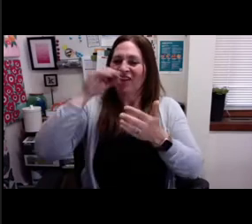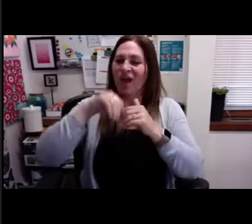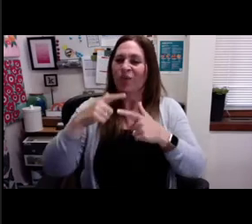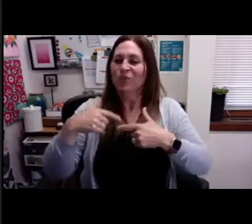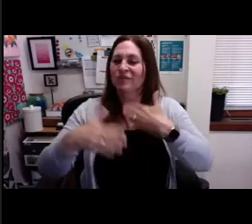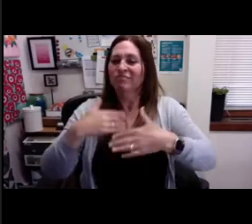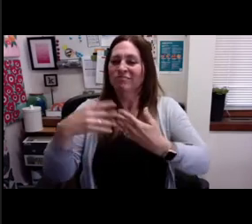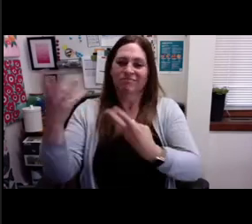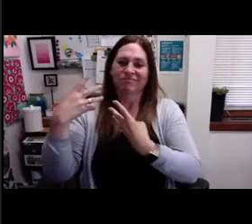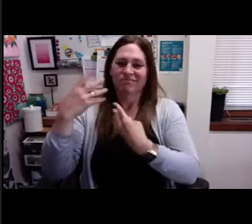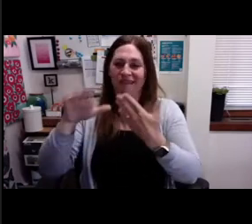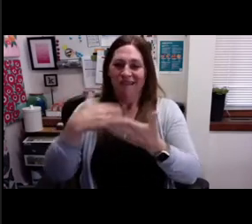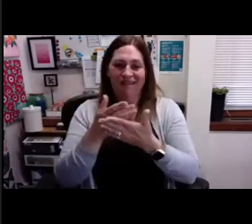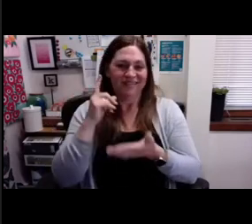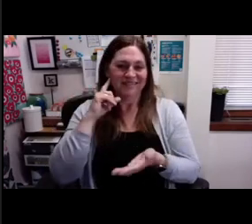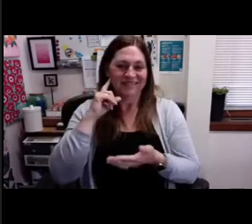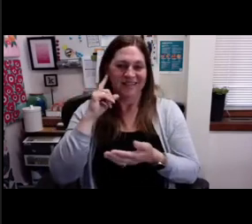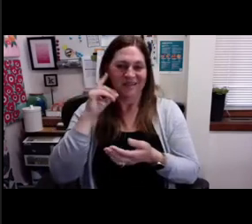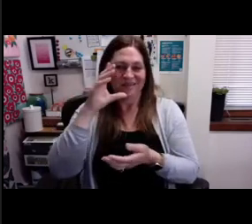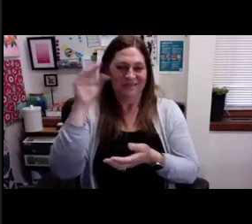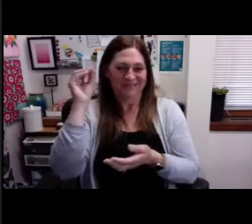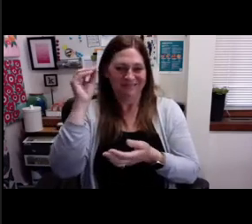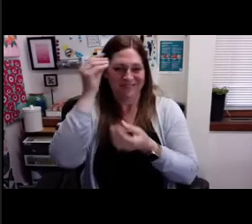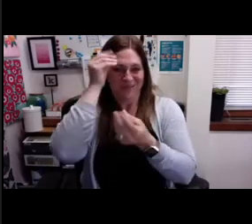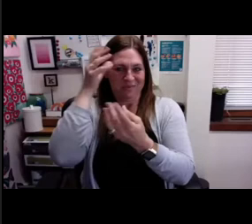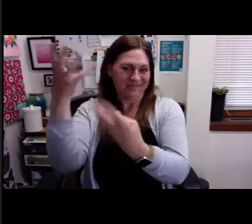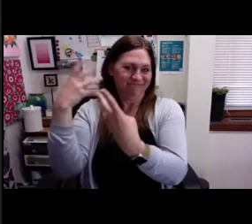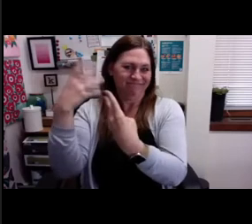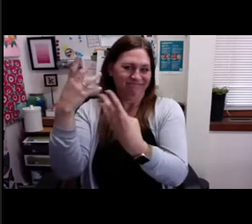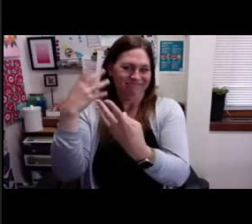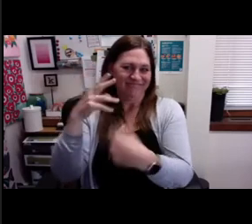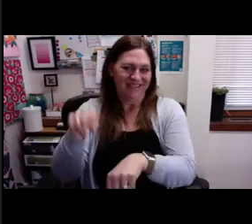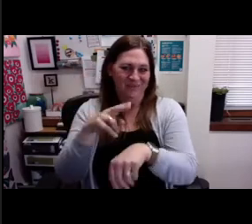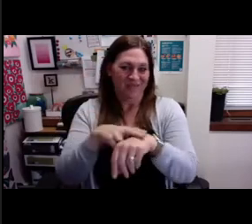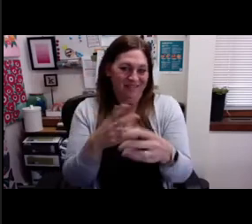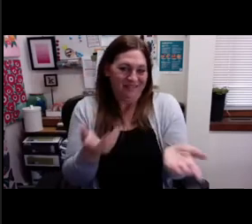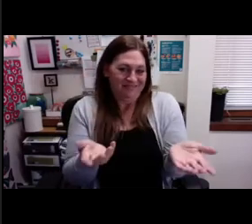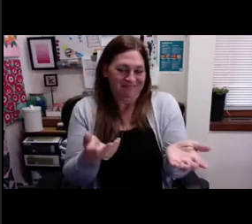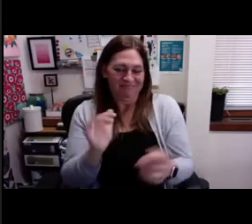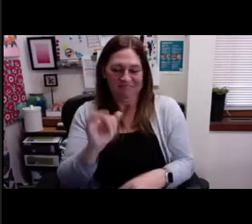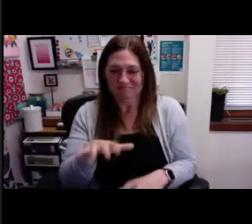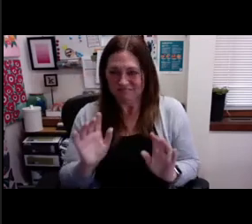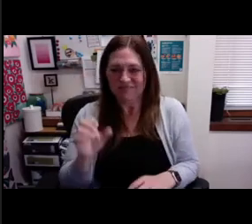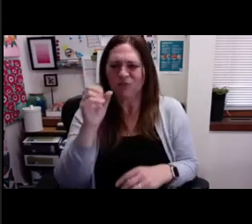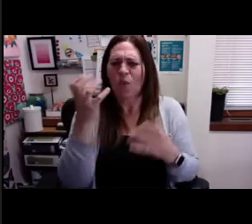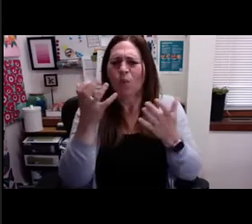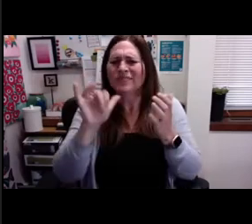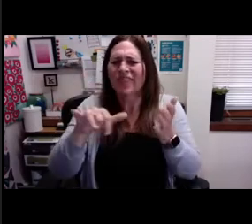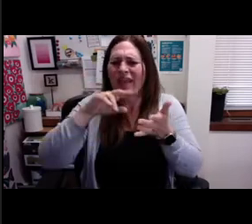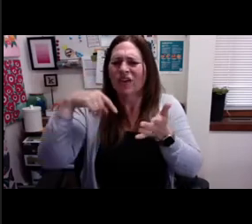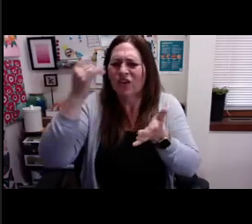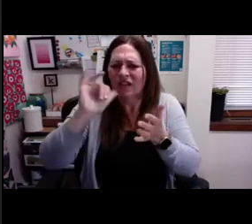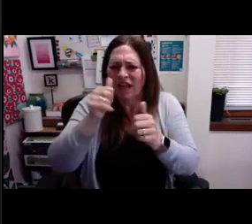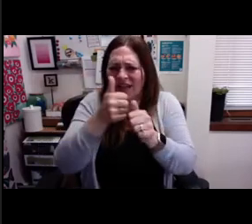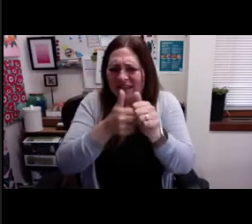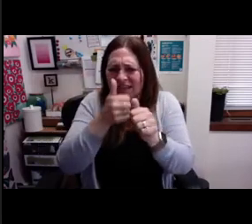Entonces es una palabra muy cargada, ¿verdad? Pero aprendimos cómo simplemente tomar todo eso, tomar toda esa información